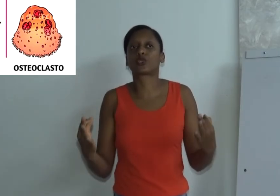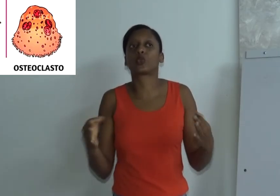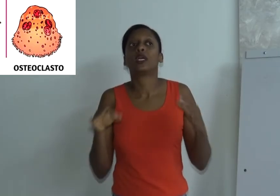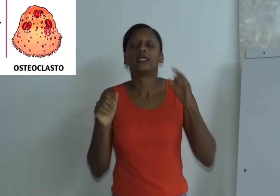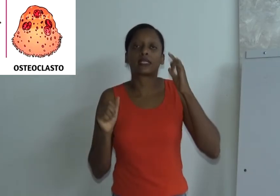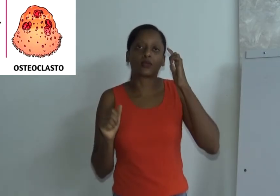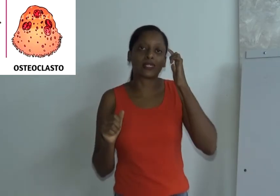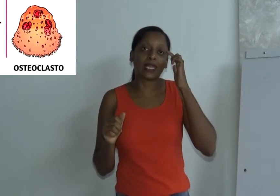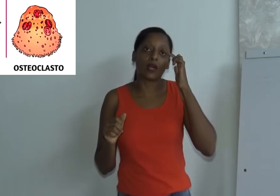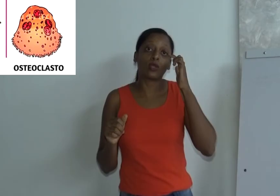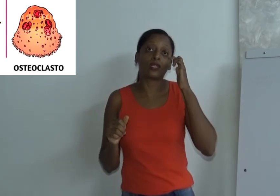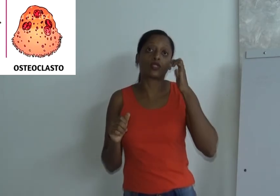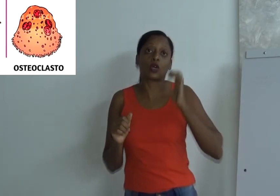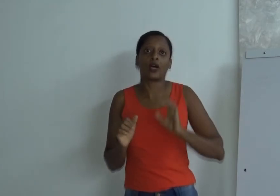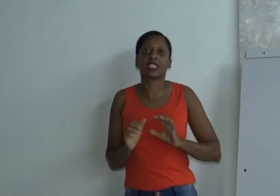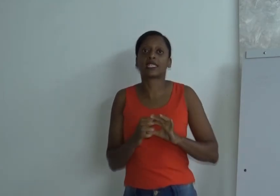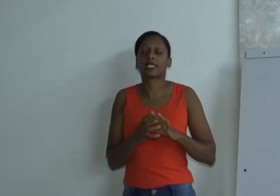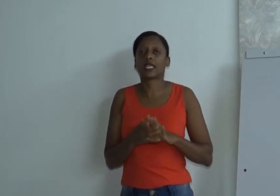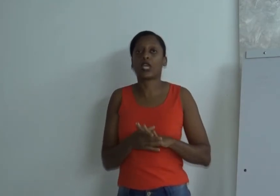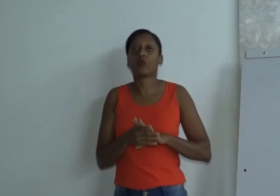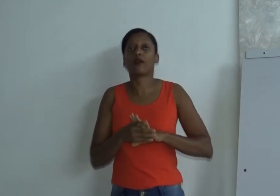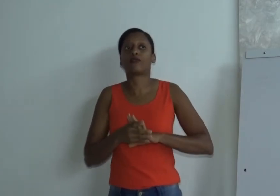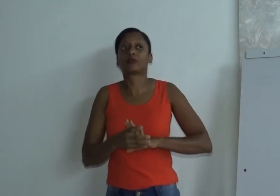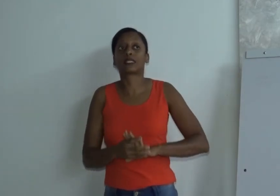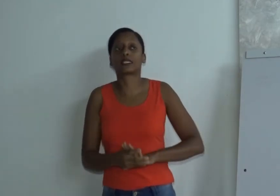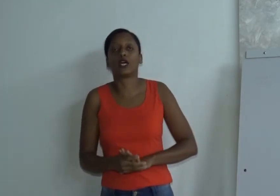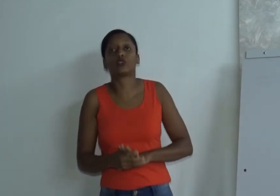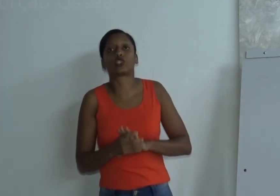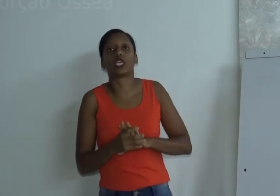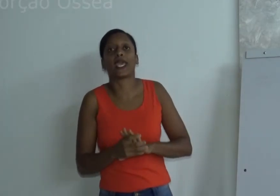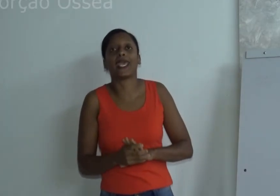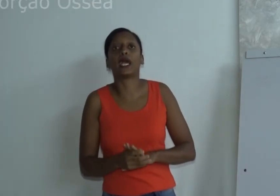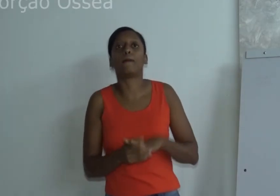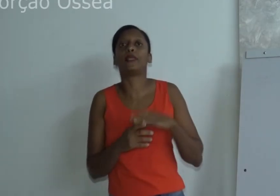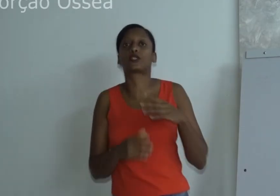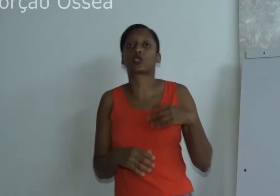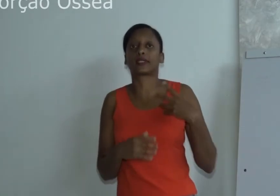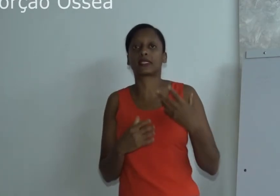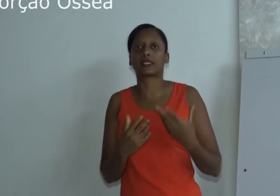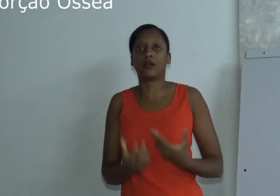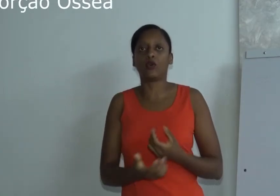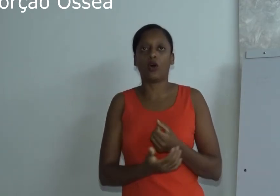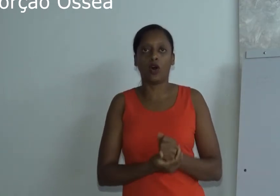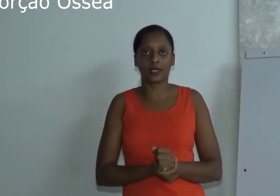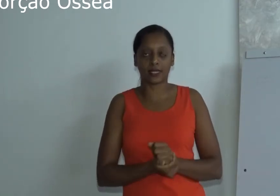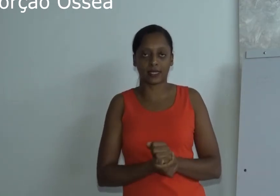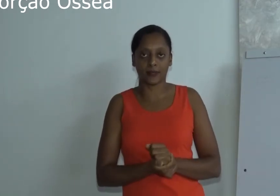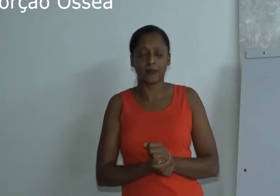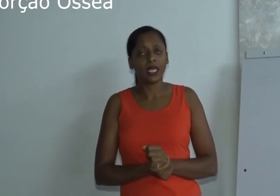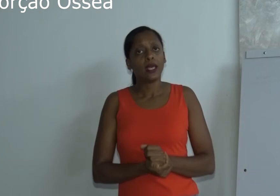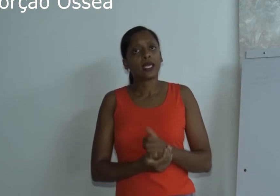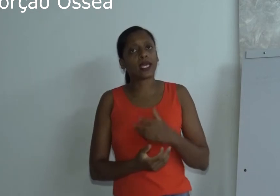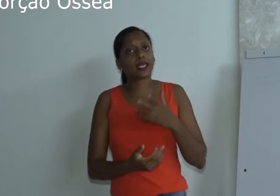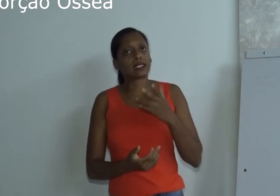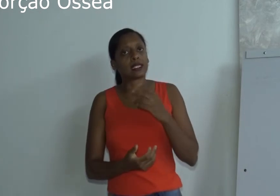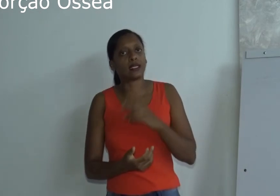Osteoclasto são células ósseas que têm uma função de reabsorção óssea. O que seria